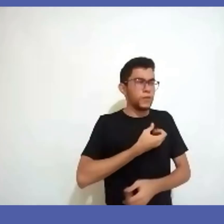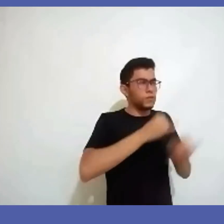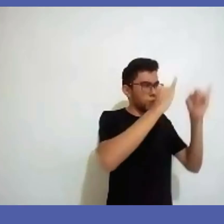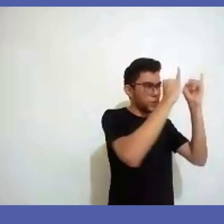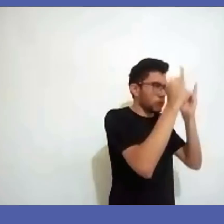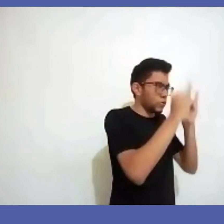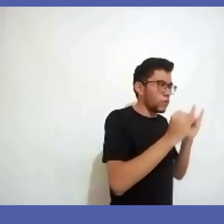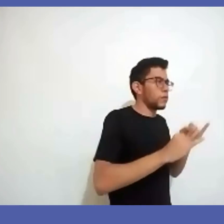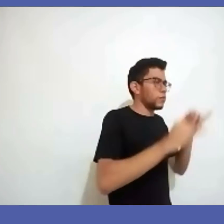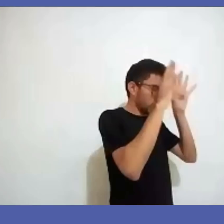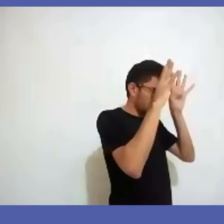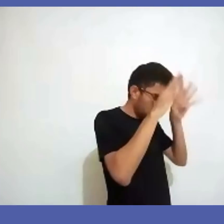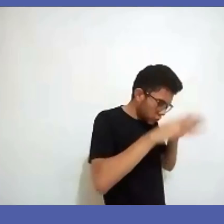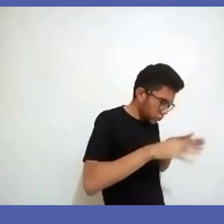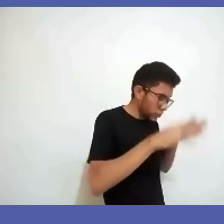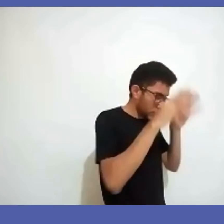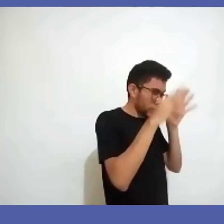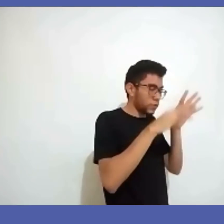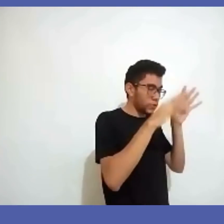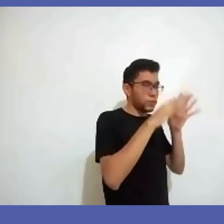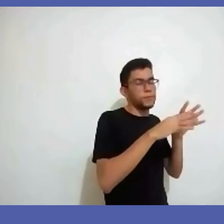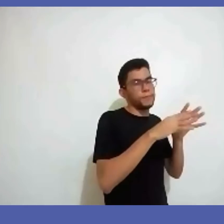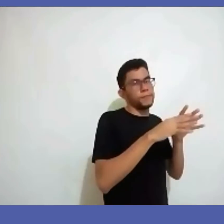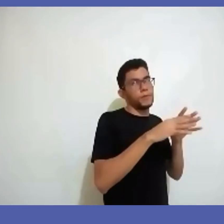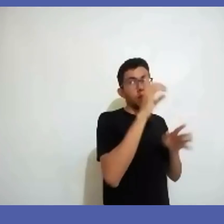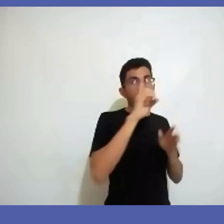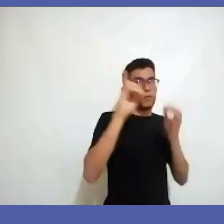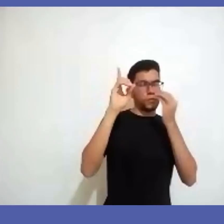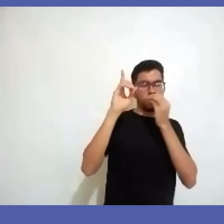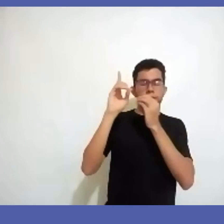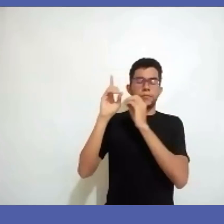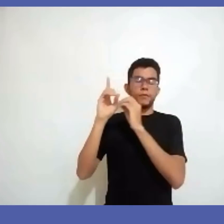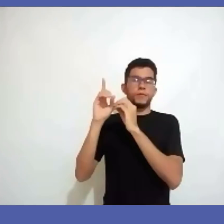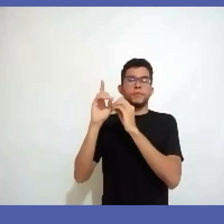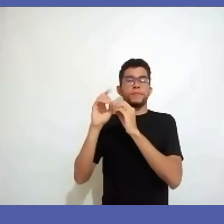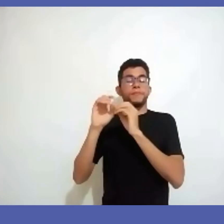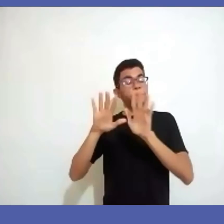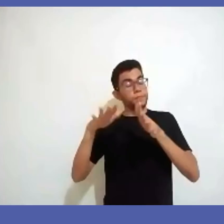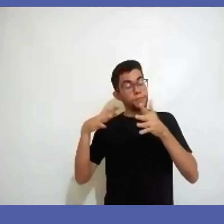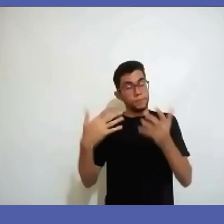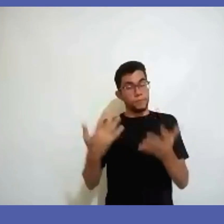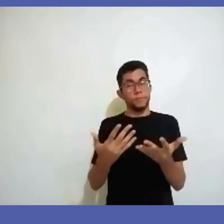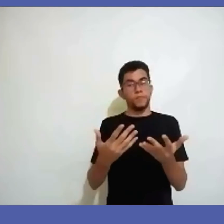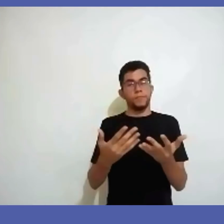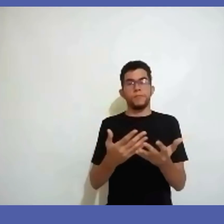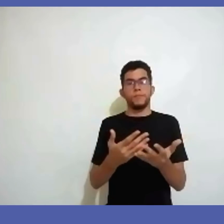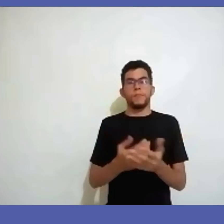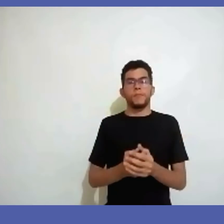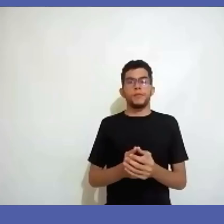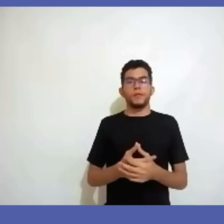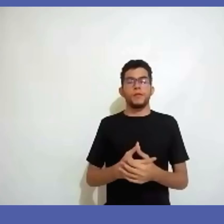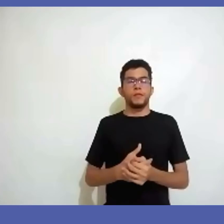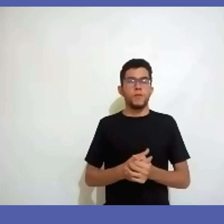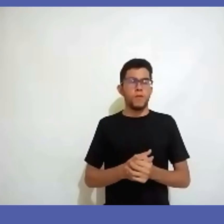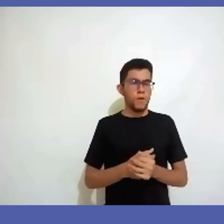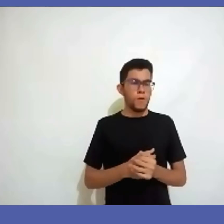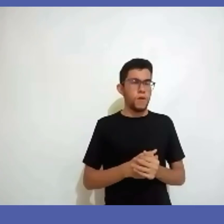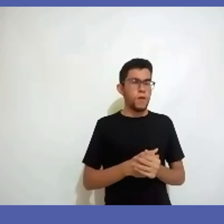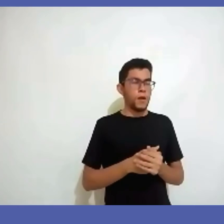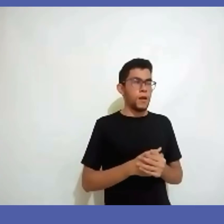e introduzindo idolatria. Isso quer dizer o que, irmãos? Que o cativeiro